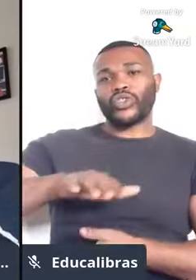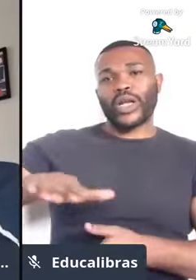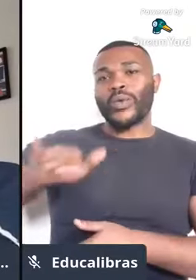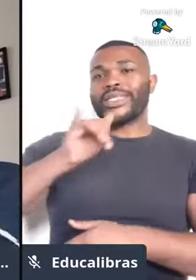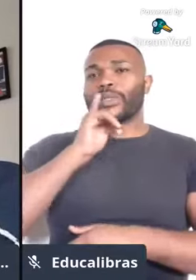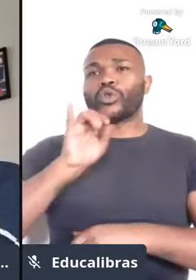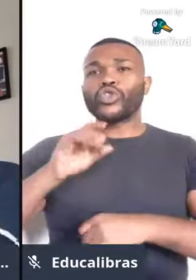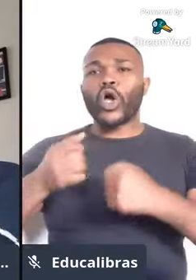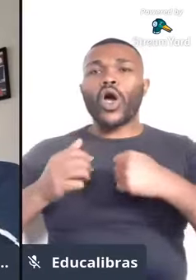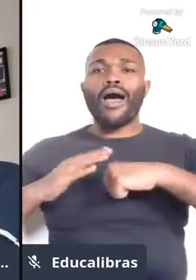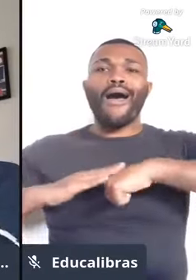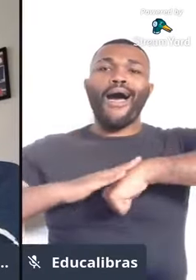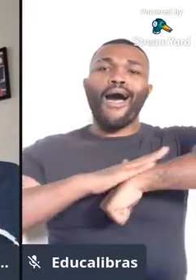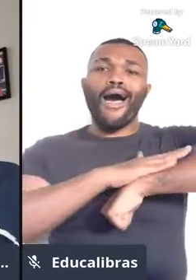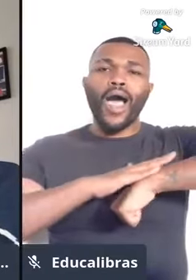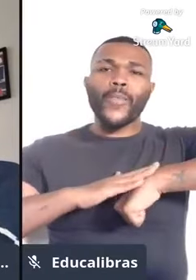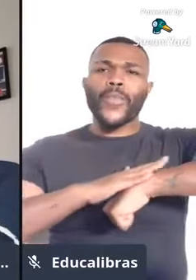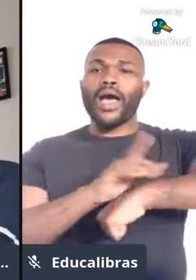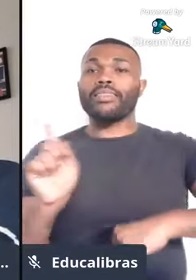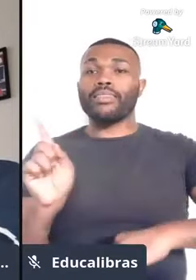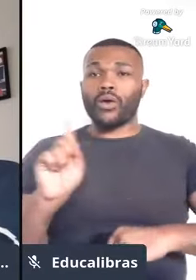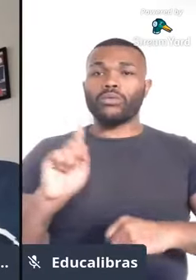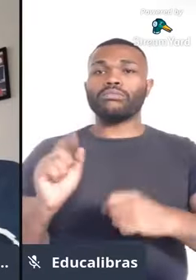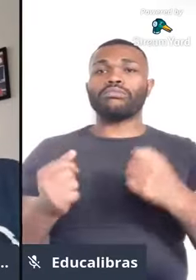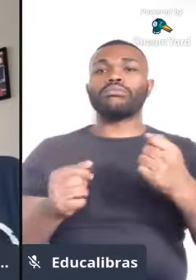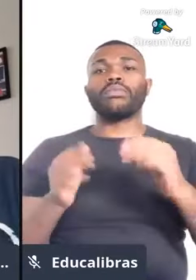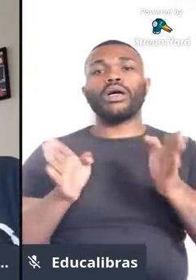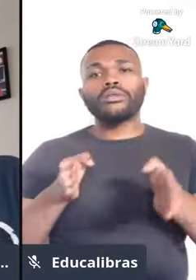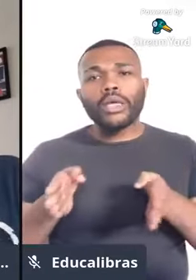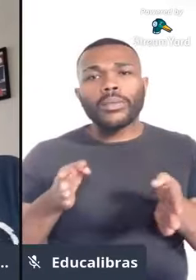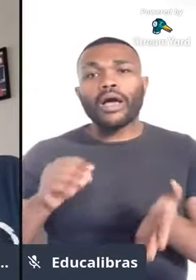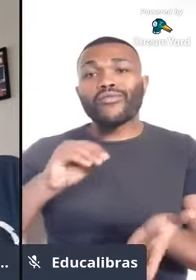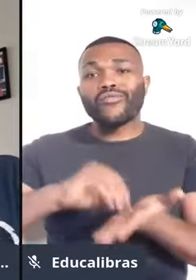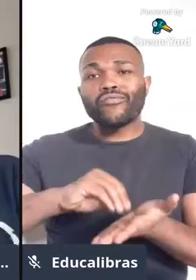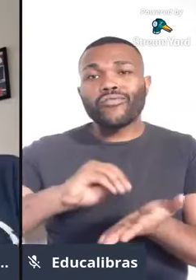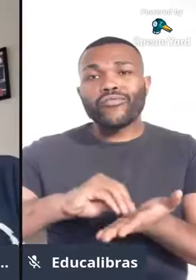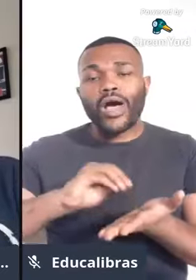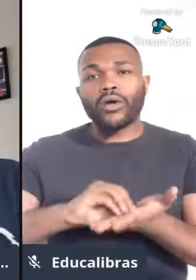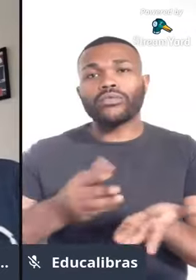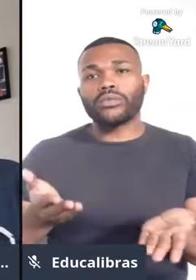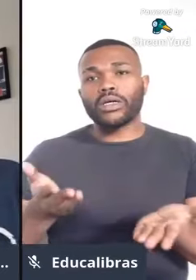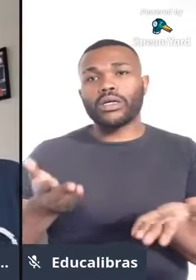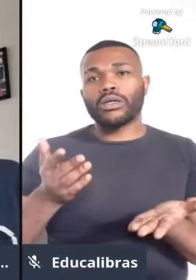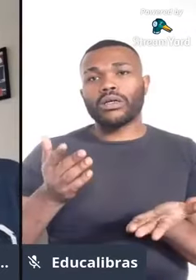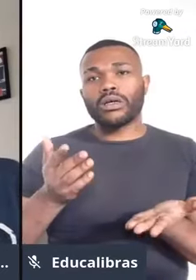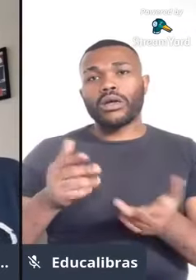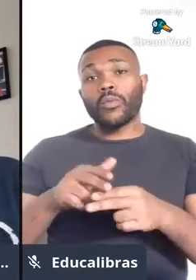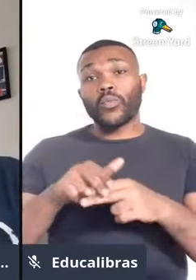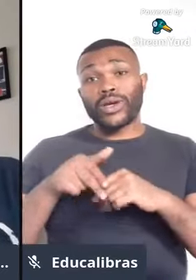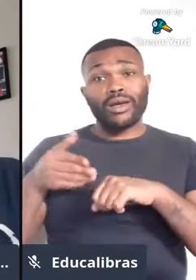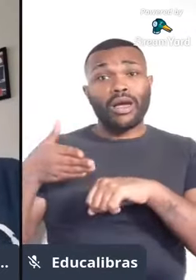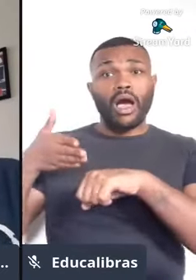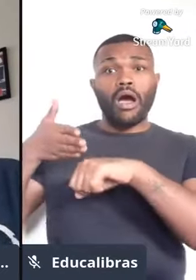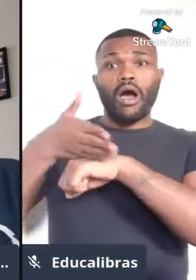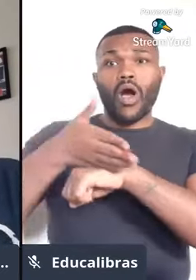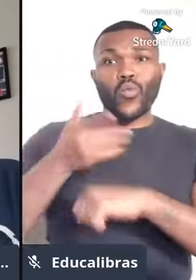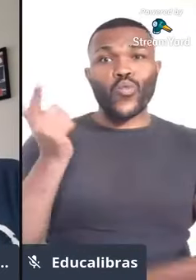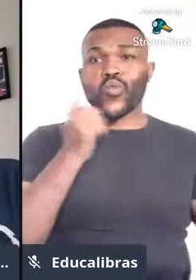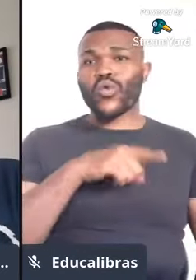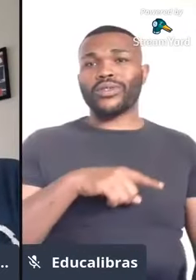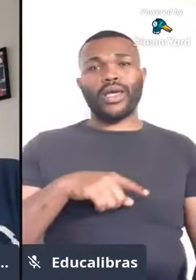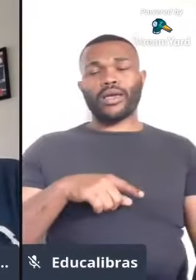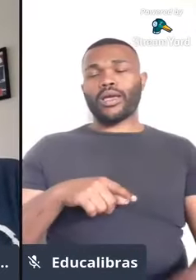a ausência da acessibilidade. De que maneira a ausência do acesso? Porque a gente está sem acesso. de que maneira a ausência